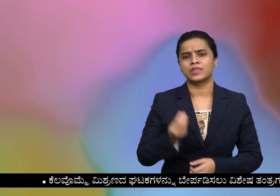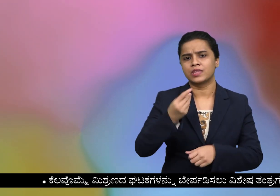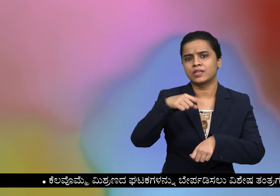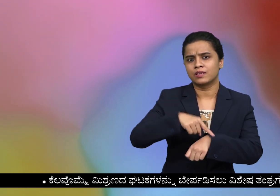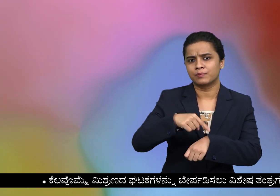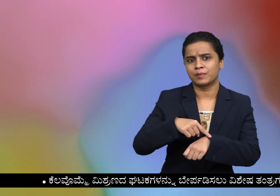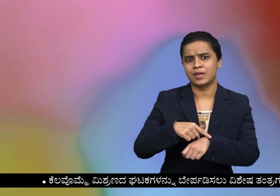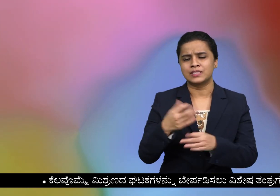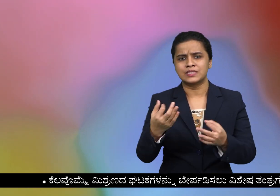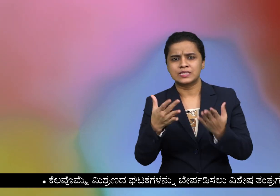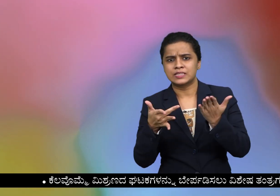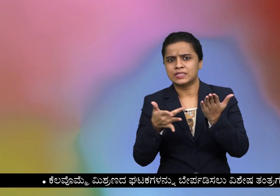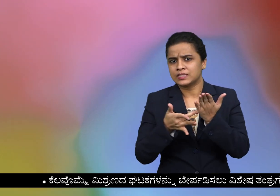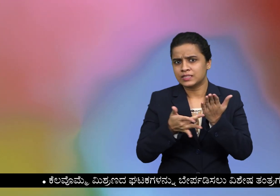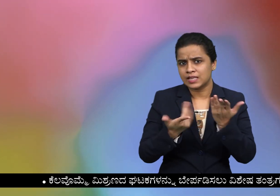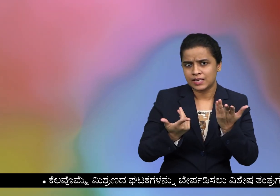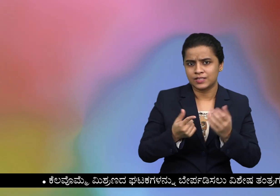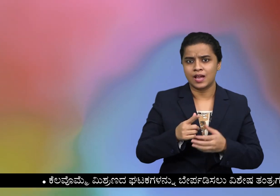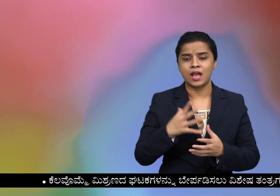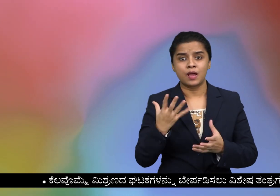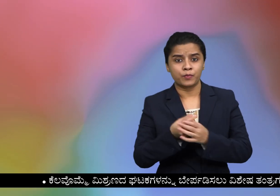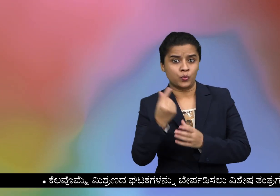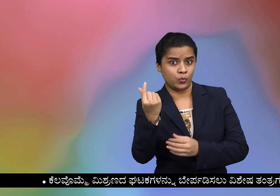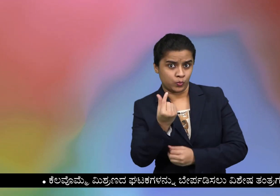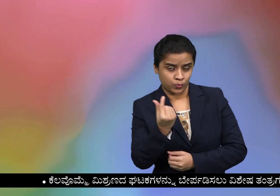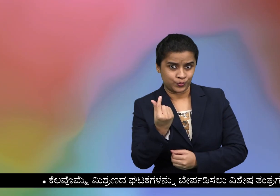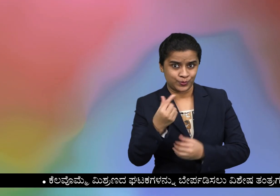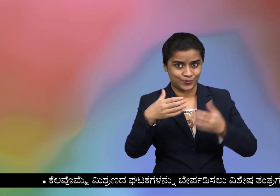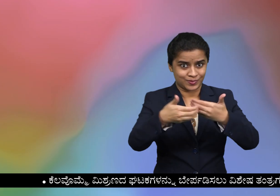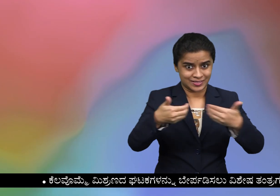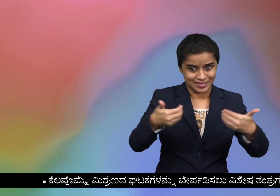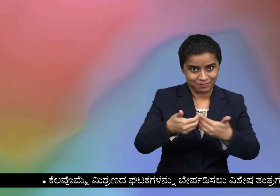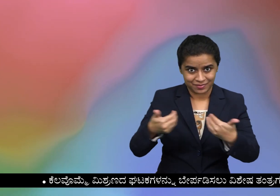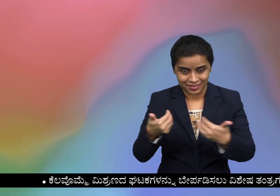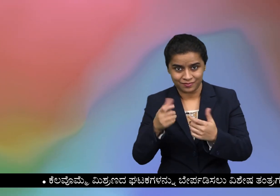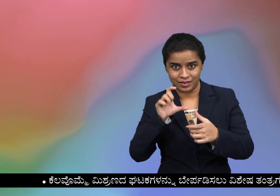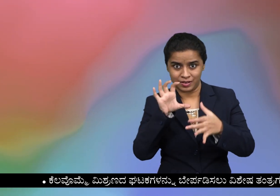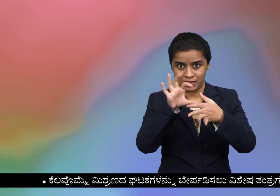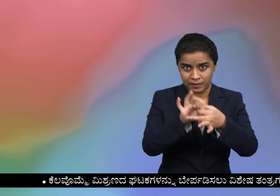ಕೆಲವೊಮ್ಮೆ ಮಿಶ್ರಣದ ಘಟಕಗಳನ್ನು ಬೇರ್ಪಡಿಸಲು ವಿಶೇಷ ತಂತ್ರಗಳನ್ನು ಬಳಸಬೇಕಾಗುತ್ತದೆ.